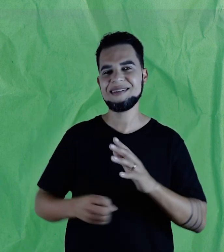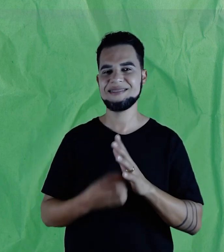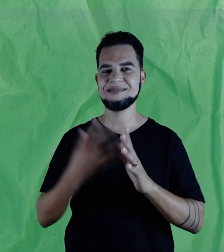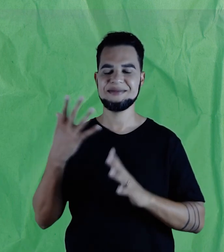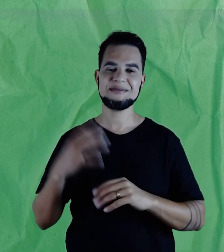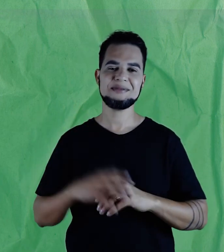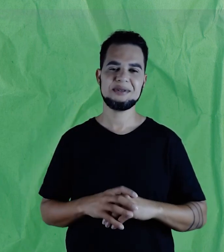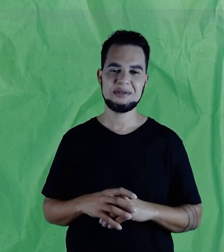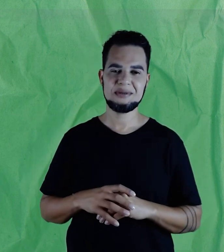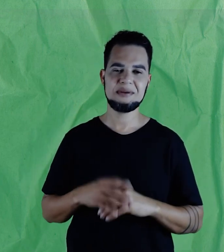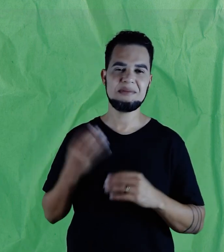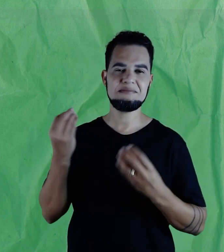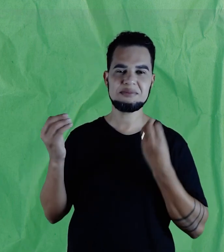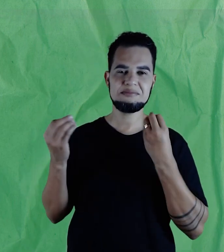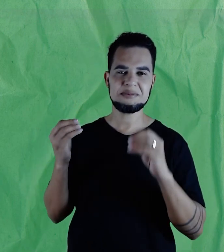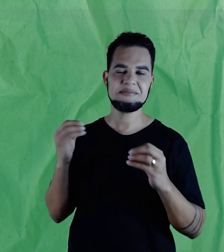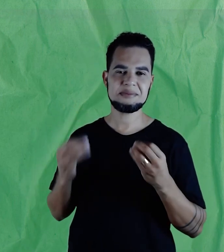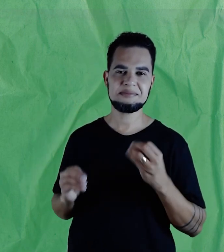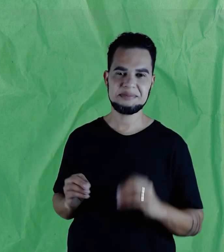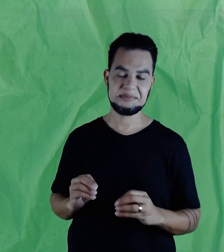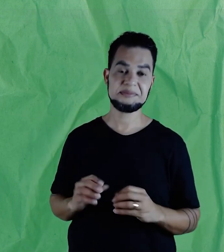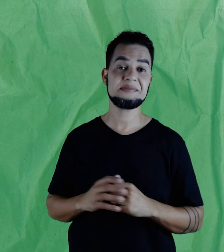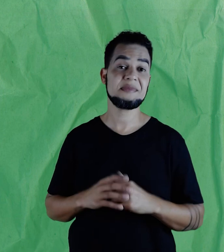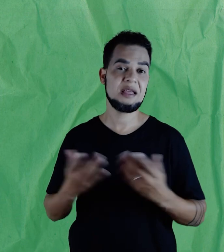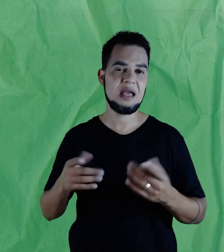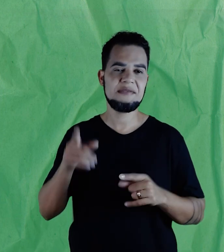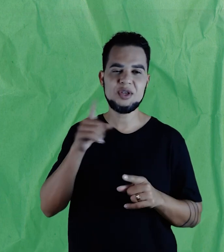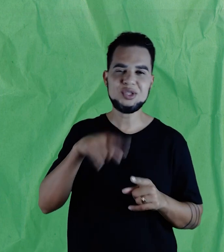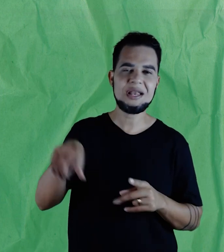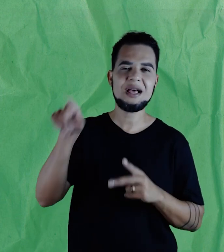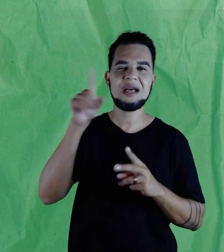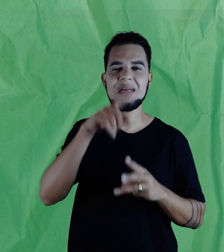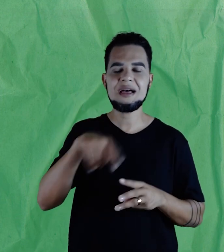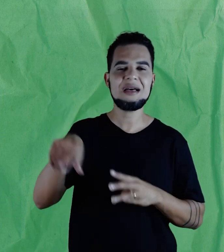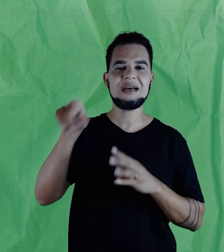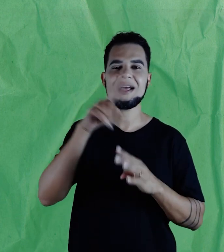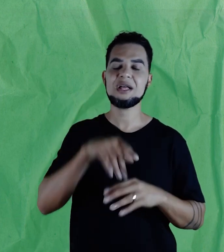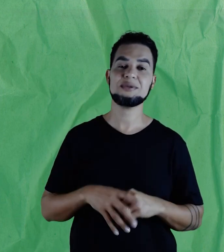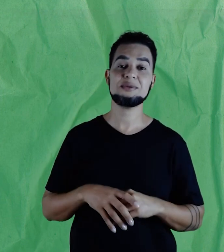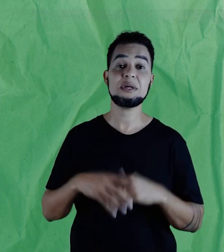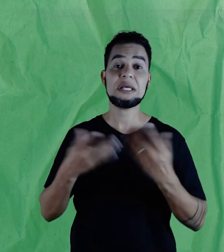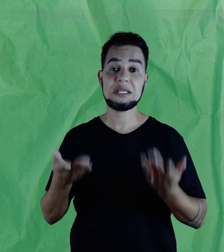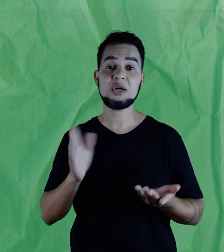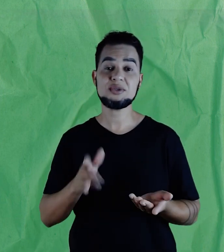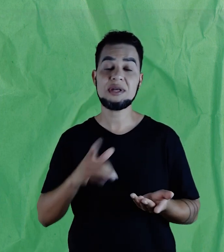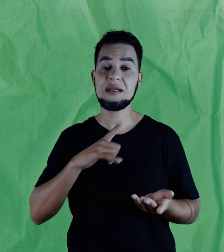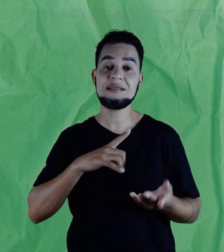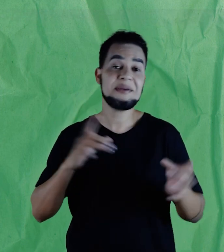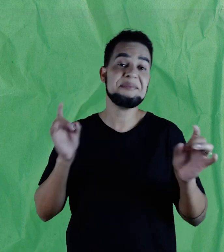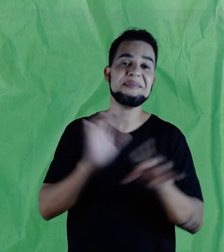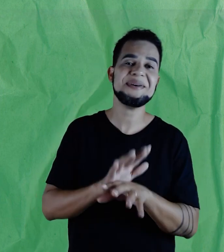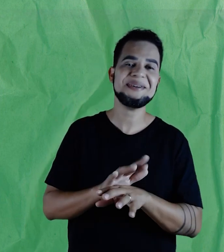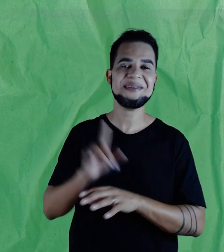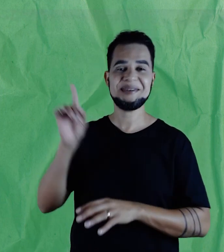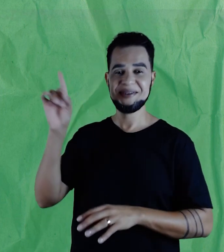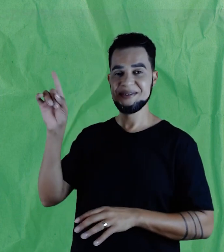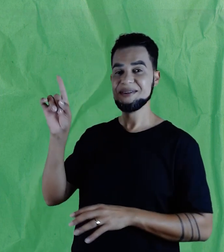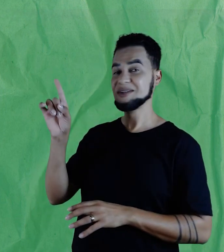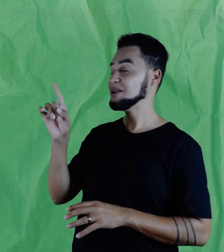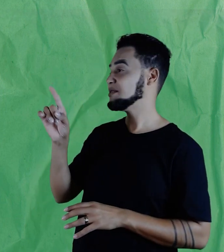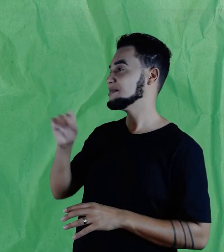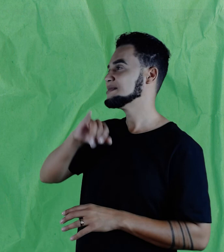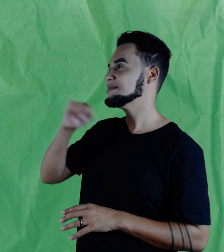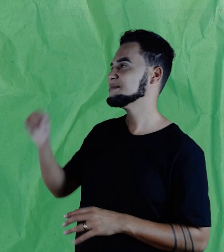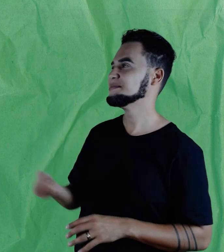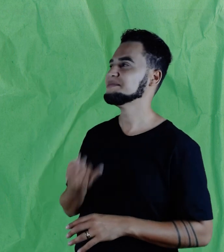coloquei a mesma cor de cima. E aí ele fica girando, olha só. Então já tem componentes prontos, que a gente pode estar só aproveitando